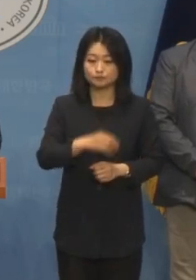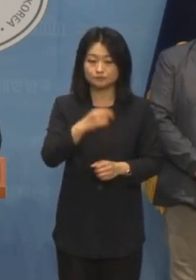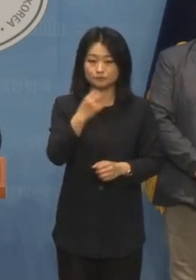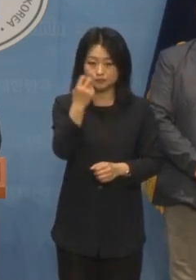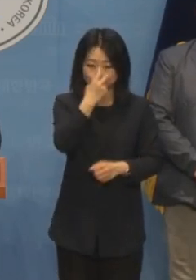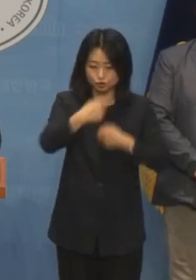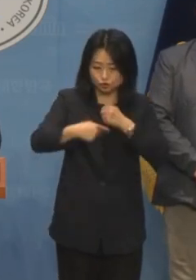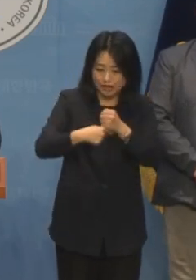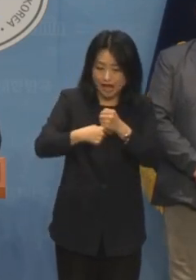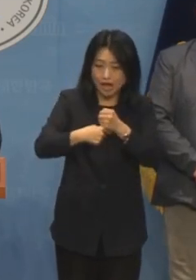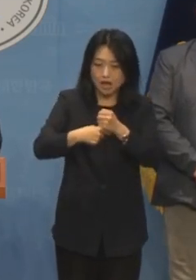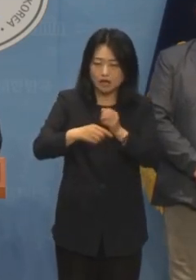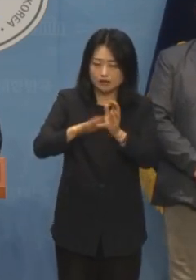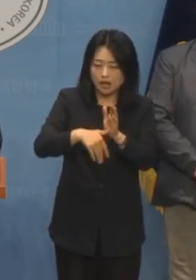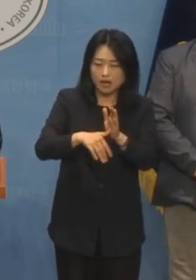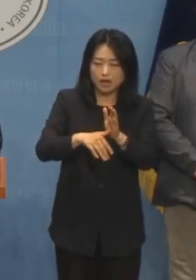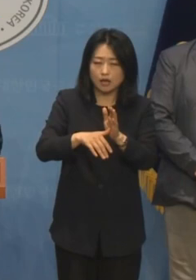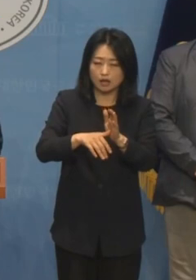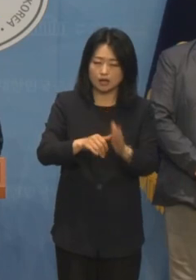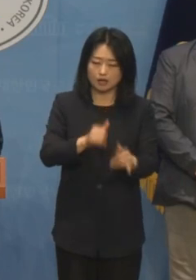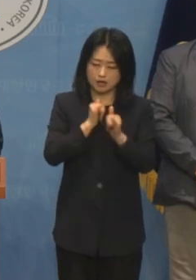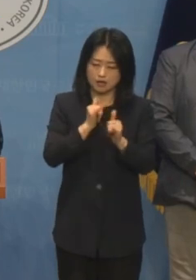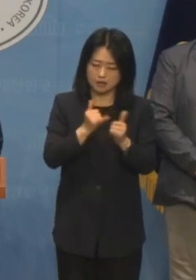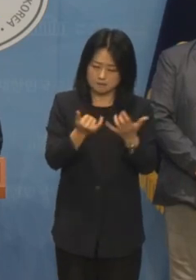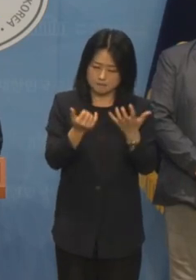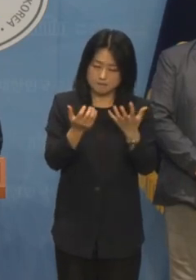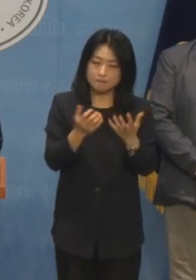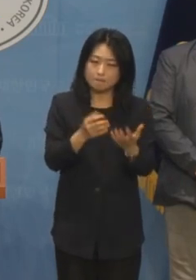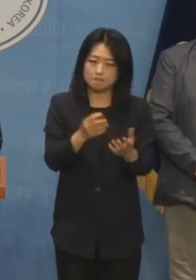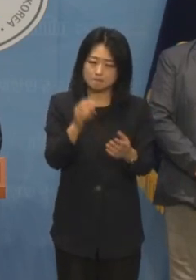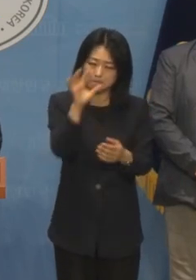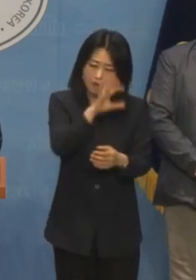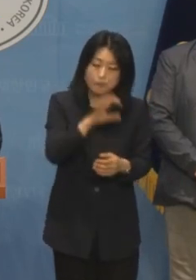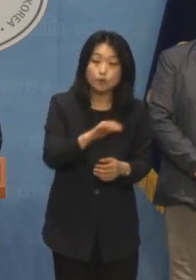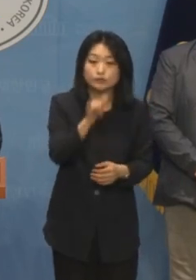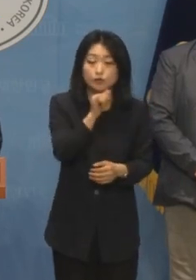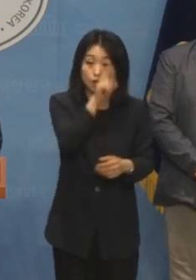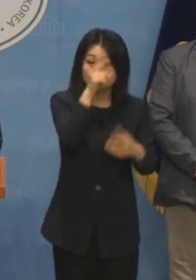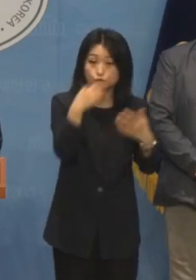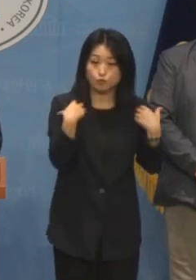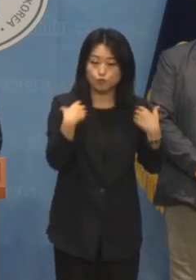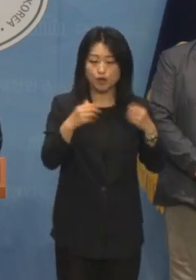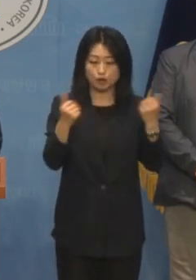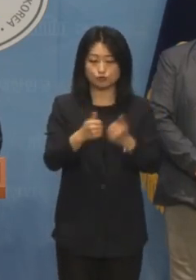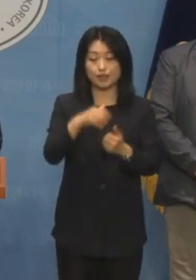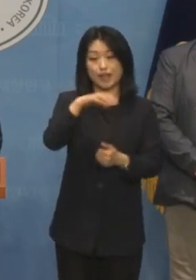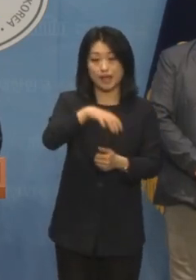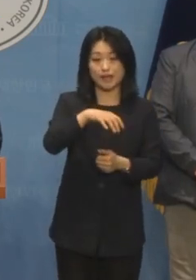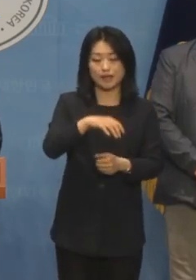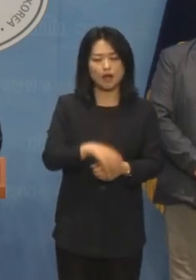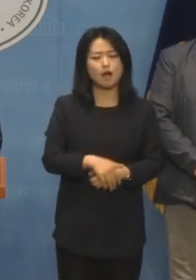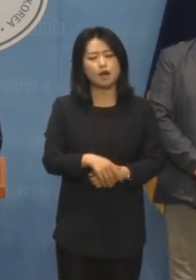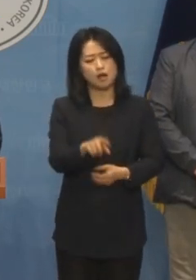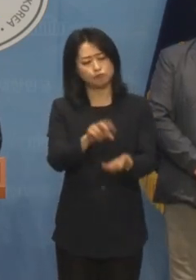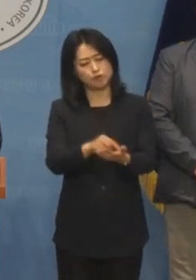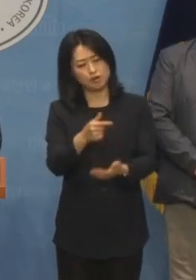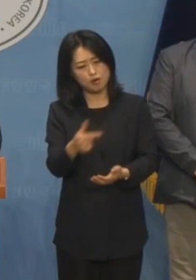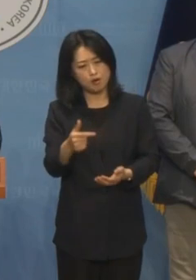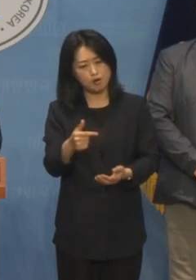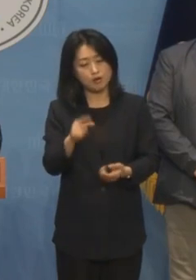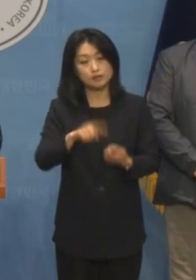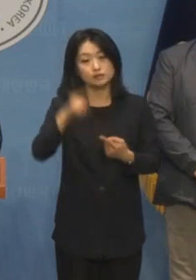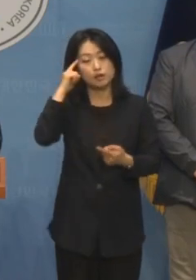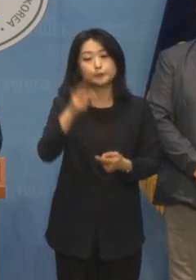자살이 매년 지속해서 발생해 왔다는 사실은 정부는 물론 국회도 문제의 심각성을 인식하지